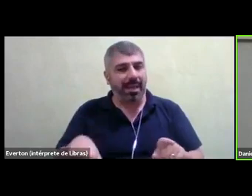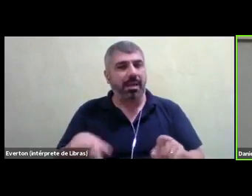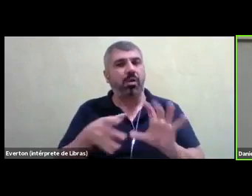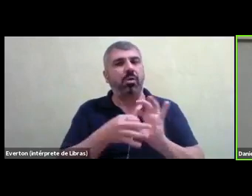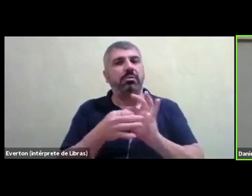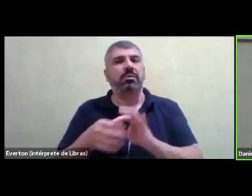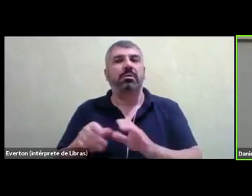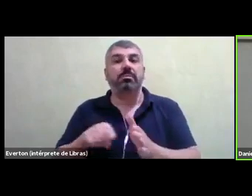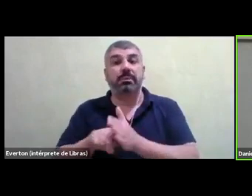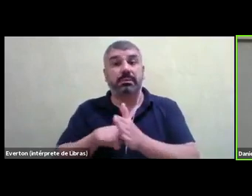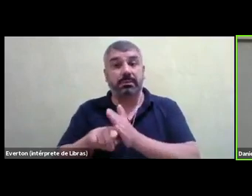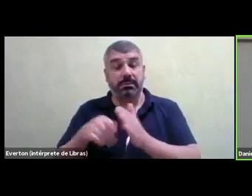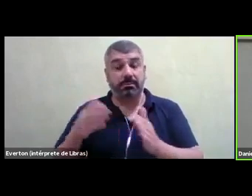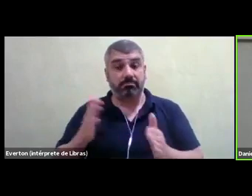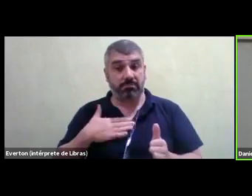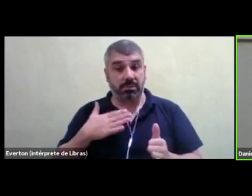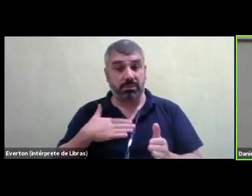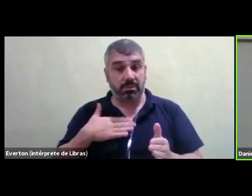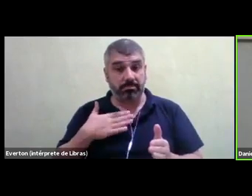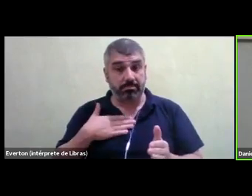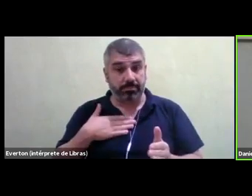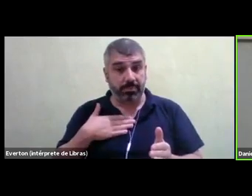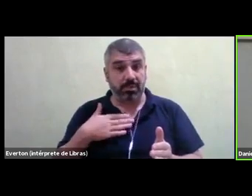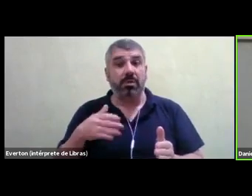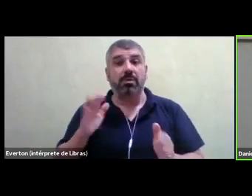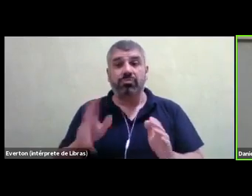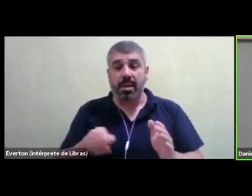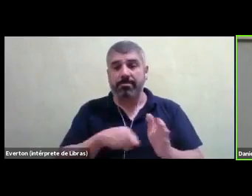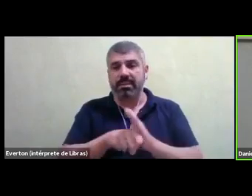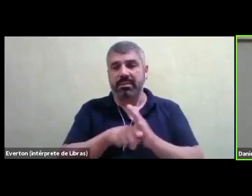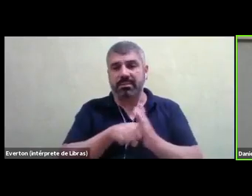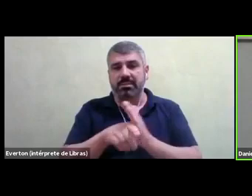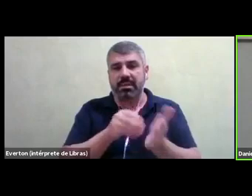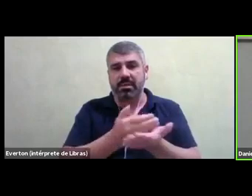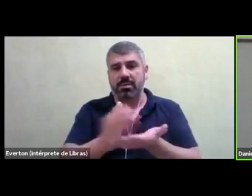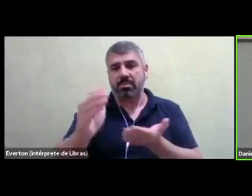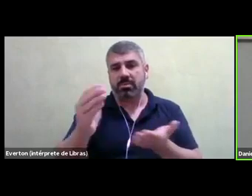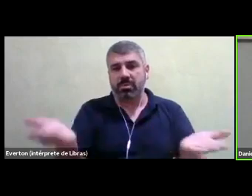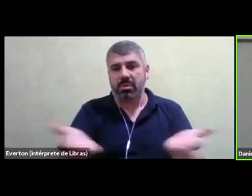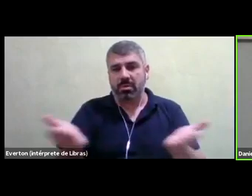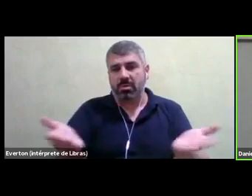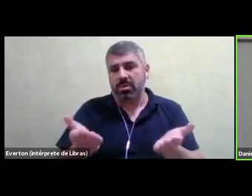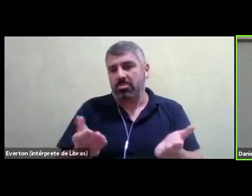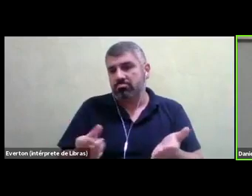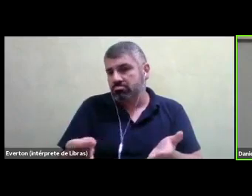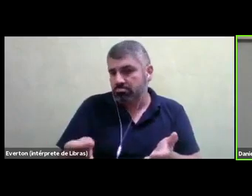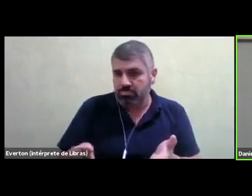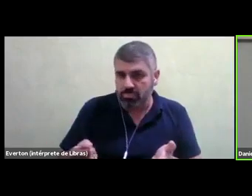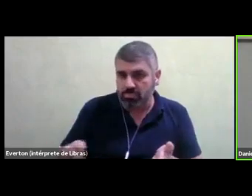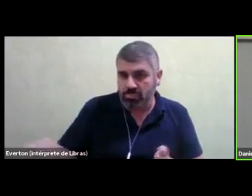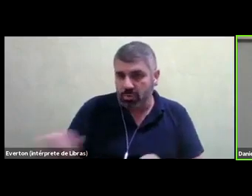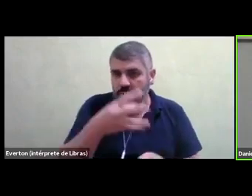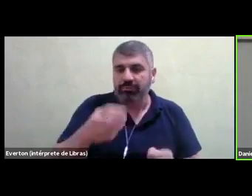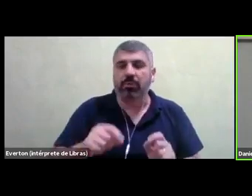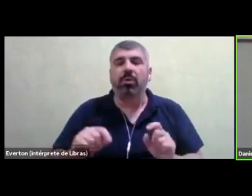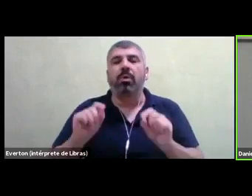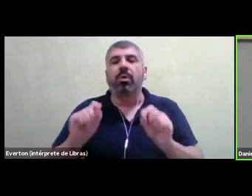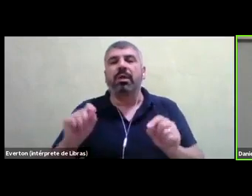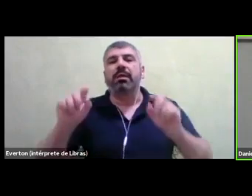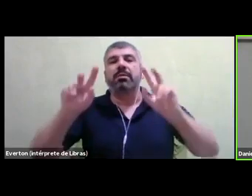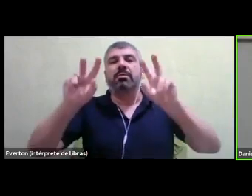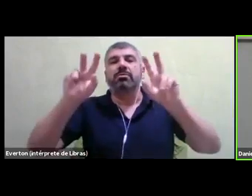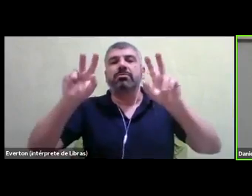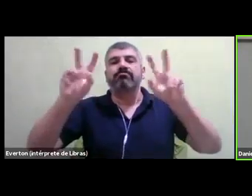pesquisa, né? Eu tenho pesquisado agora, recentemente, sobre o trabalho com